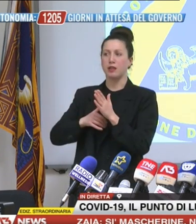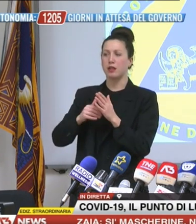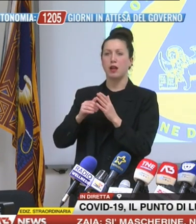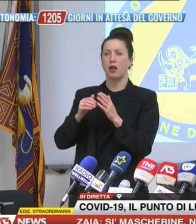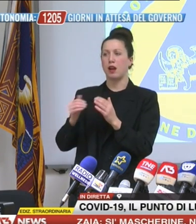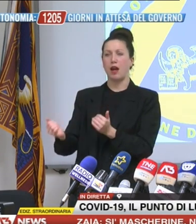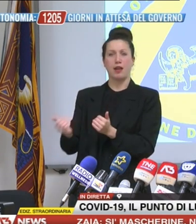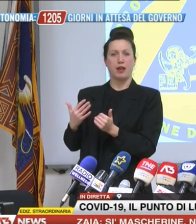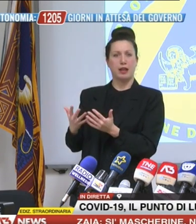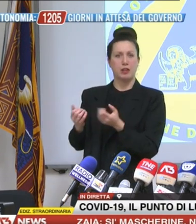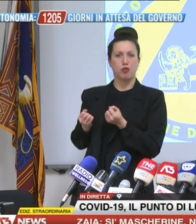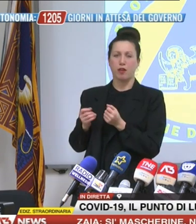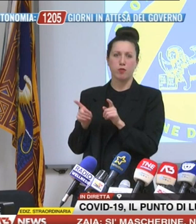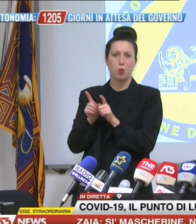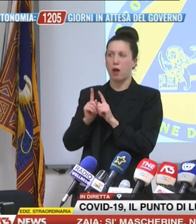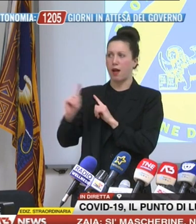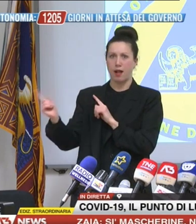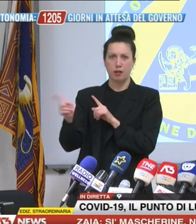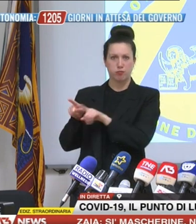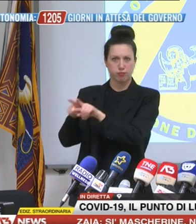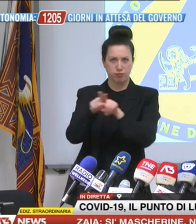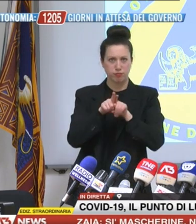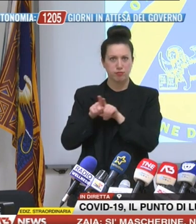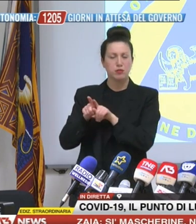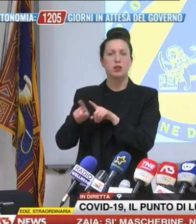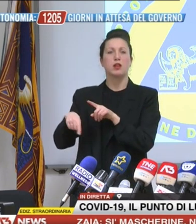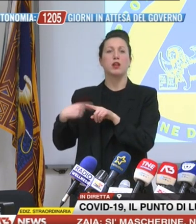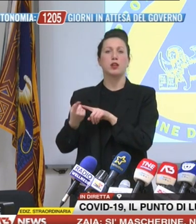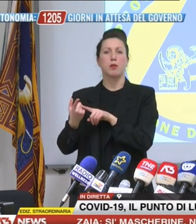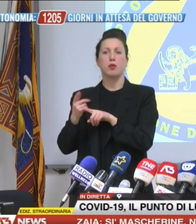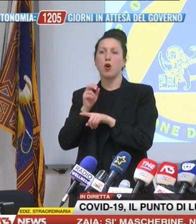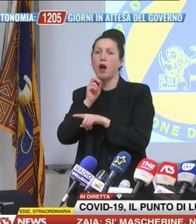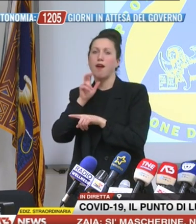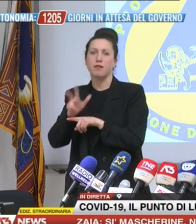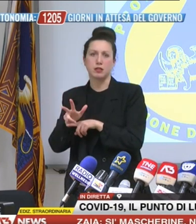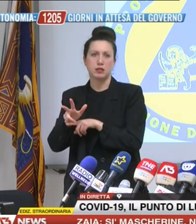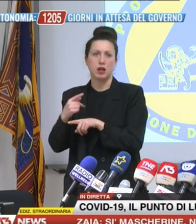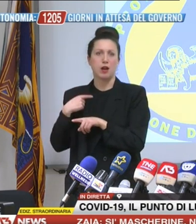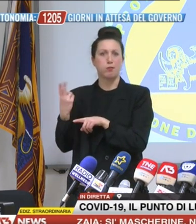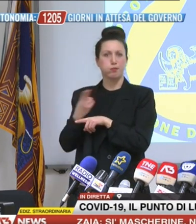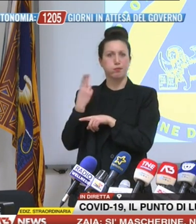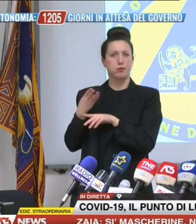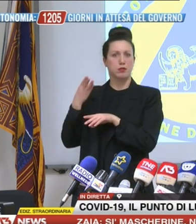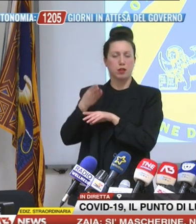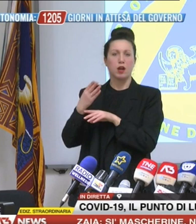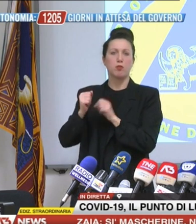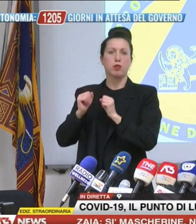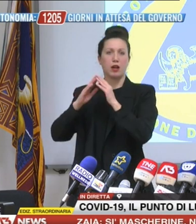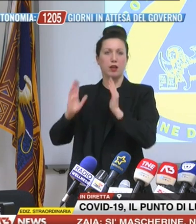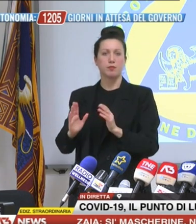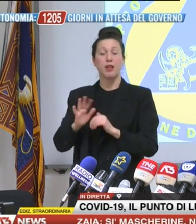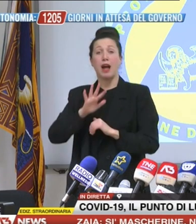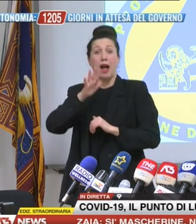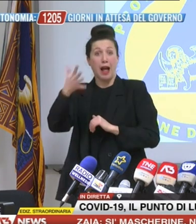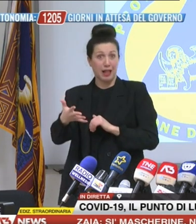e si organizzerà per la vaccinazione a domicilio. Quelli invece che sono in assistenza ADI, quindi sono già soggetti che noi conosciamo, sono